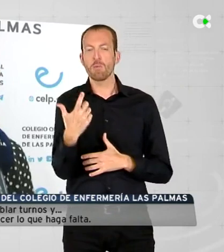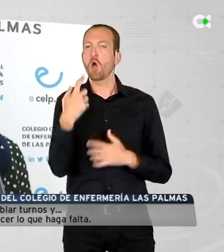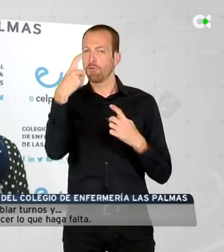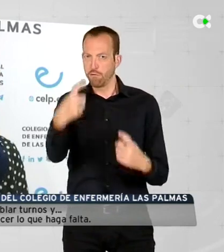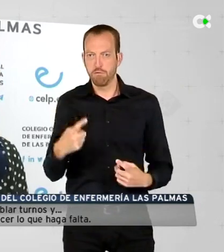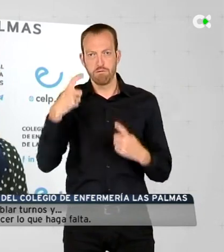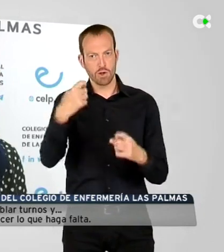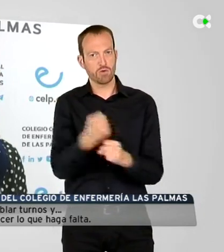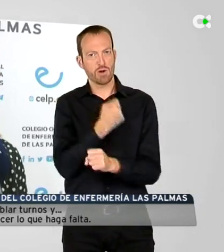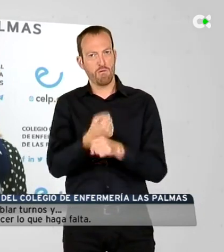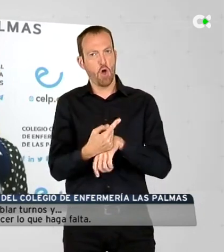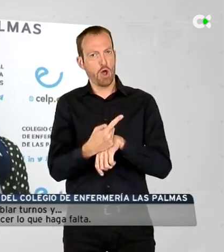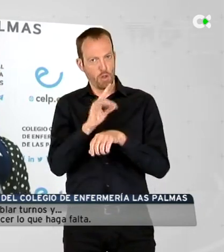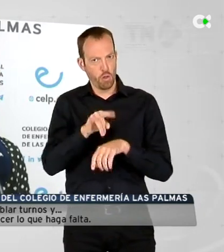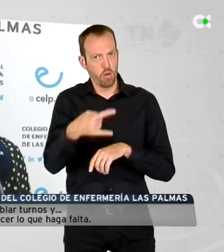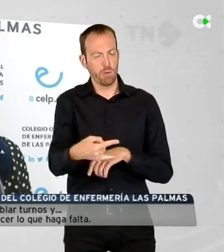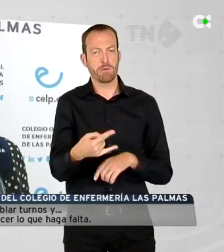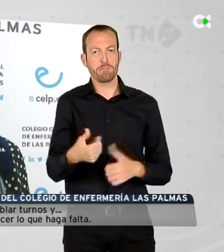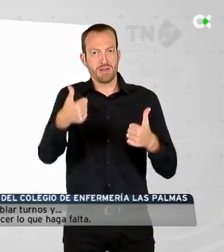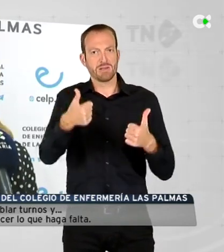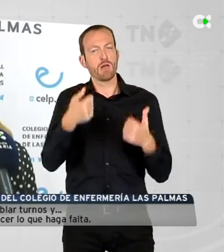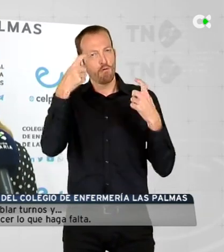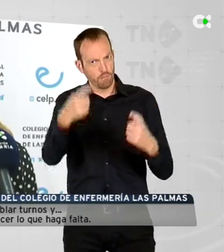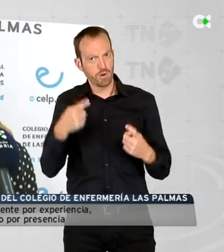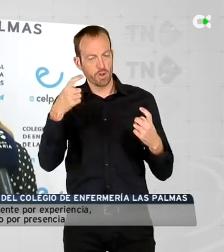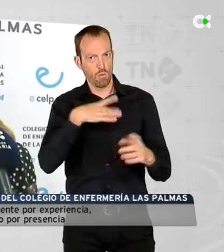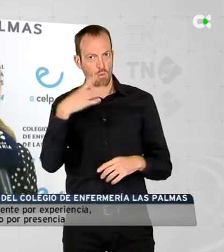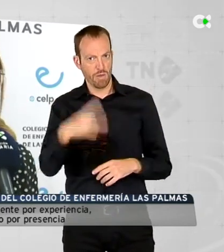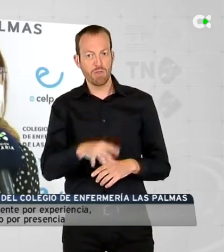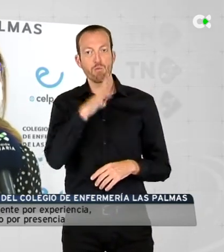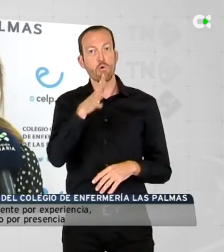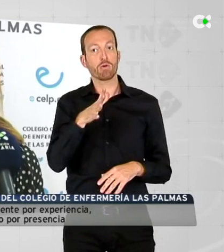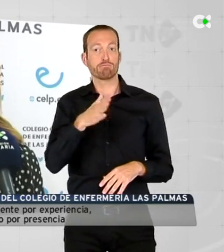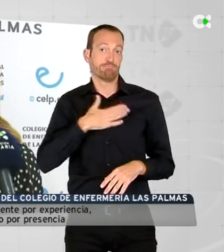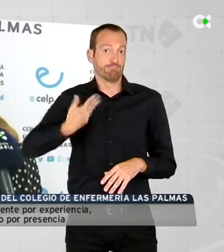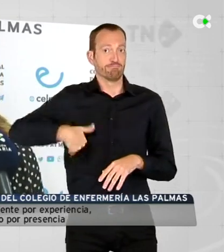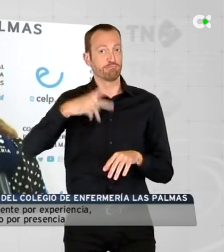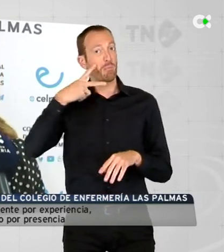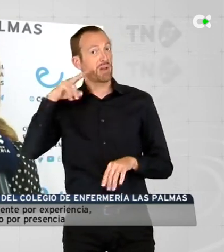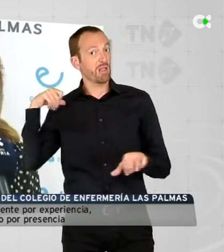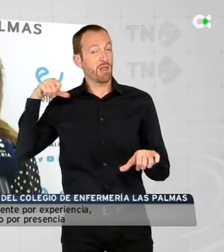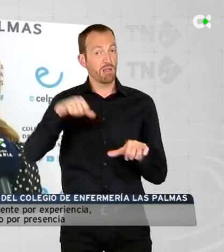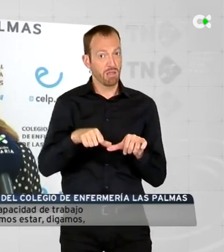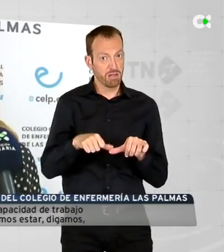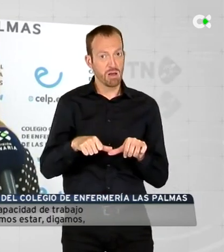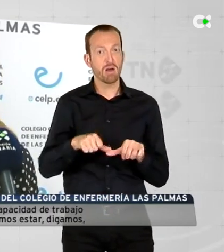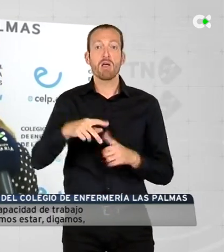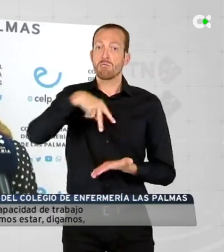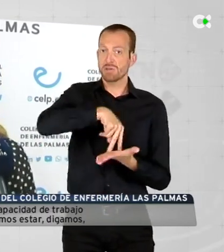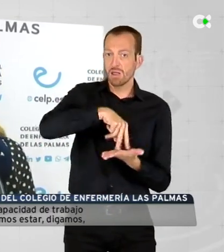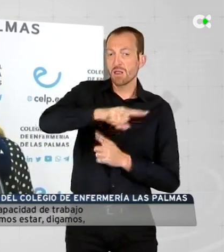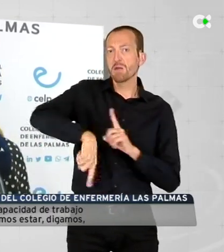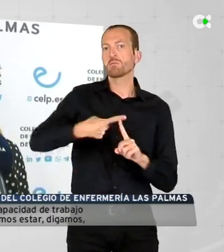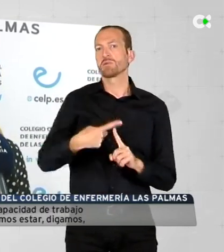doblar turnos y en fin hacer lo que haga falta no solamente por experiencia sino por presencia y por